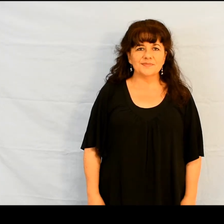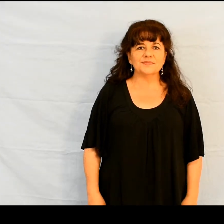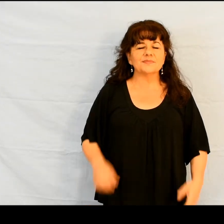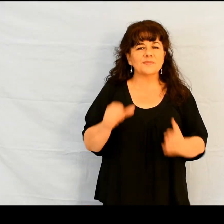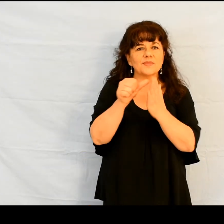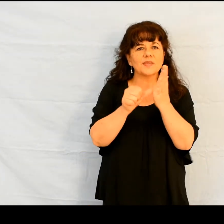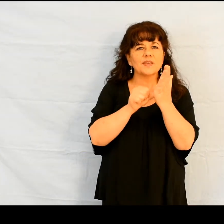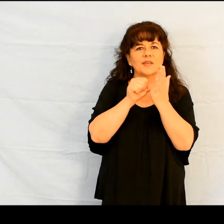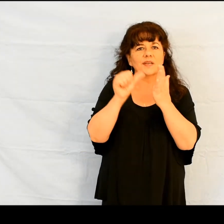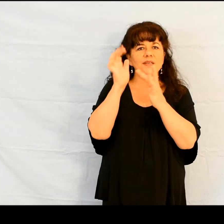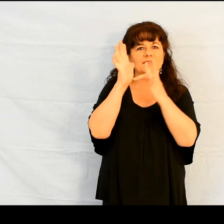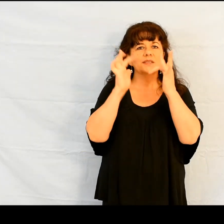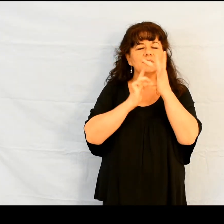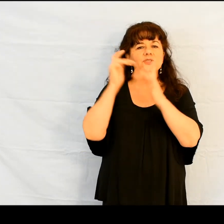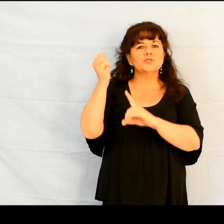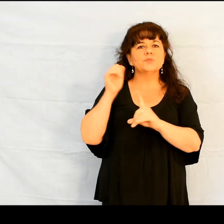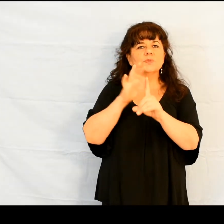Évangile de Jésus-Christ selon saint Luc.